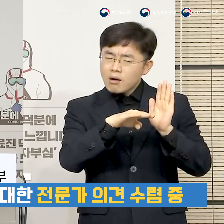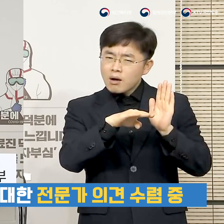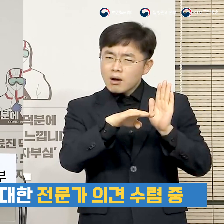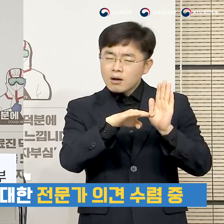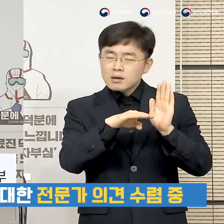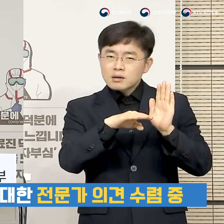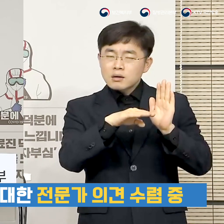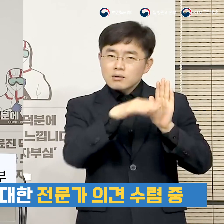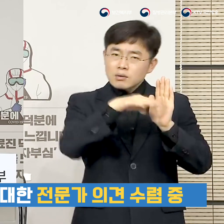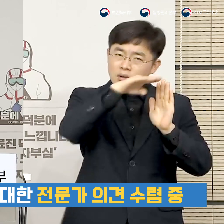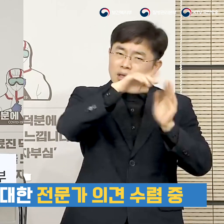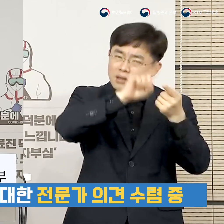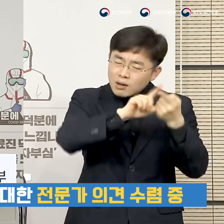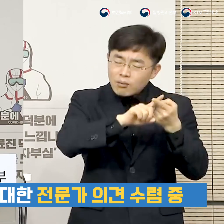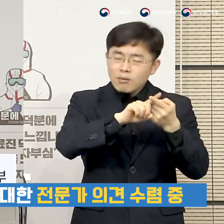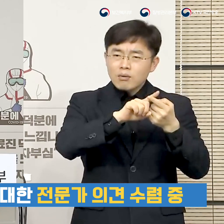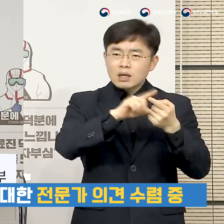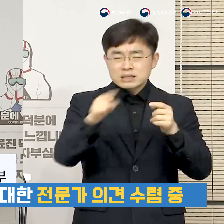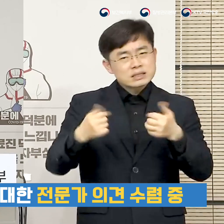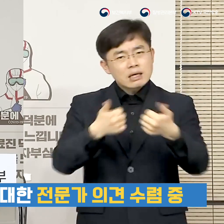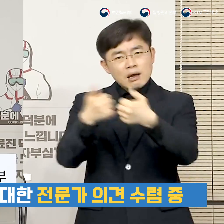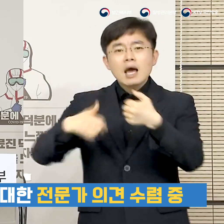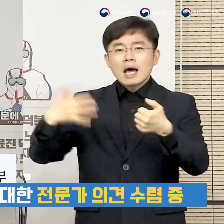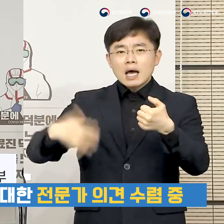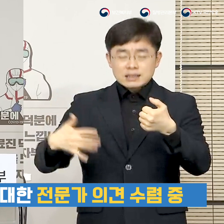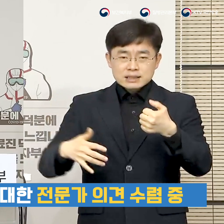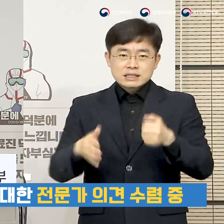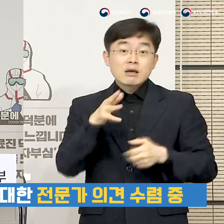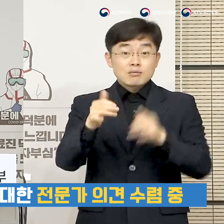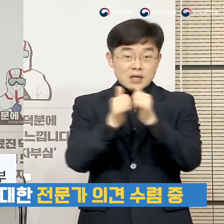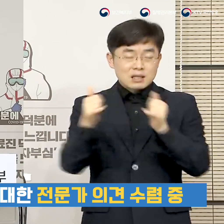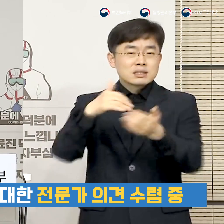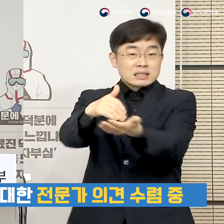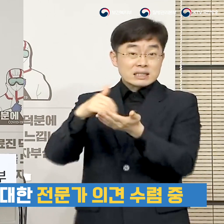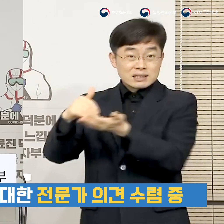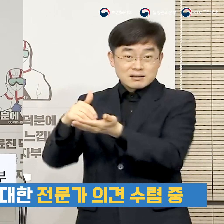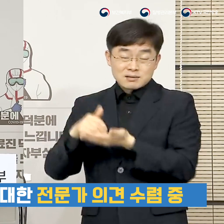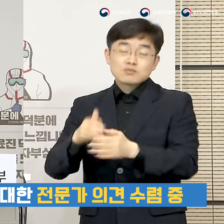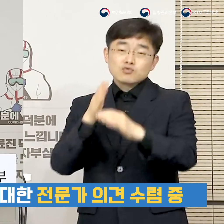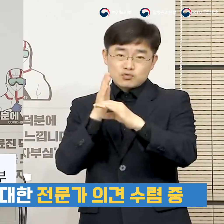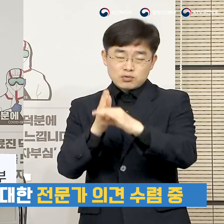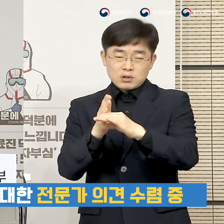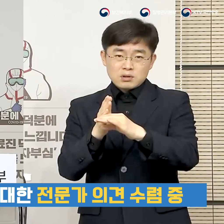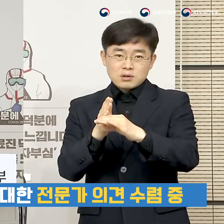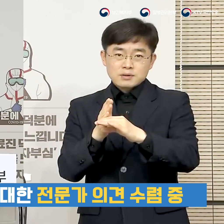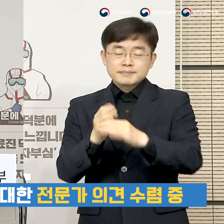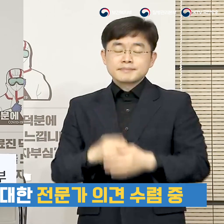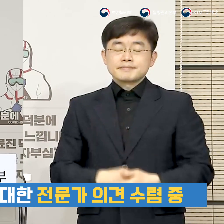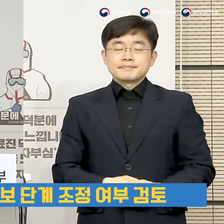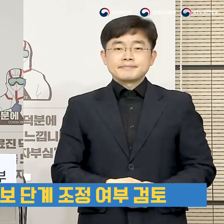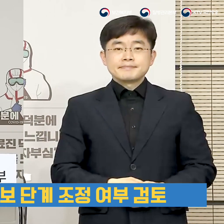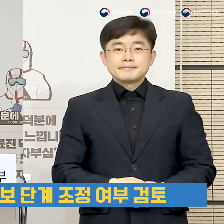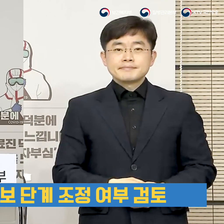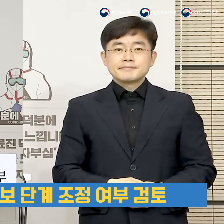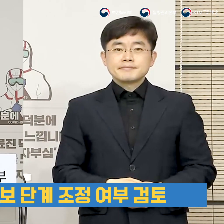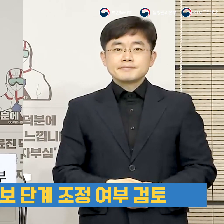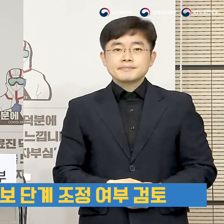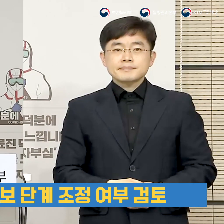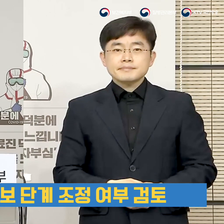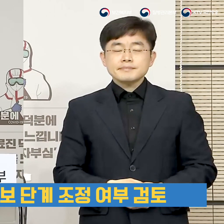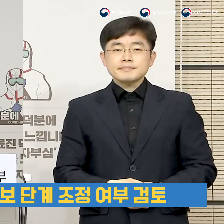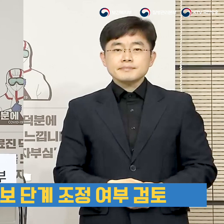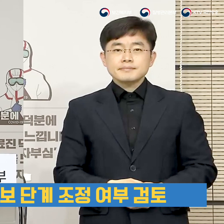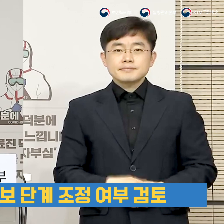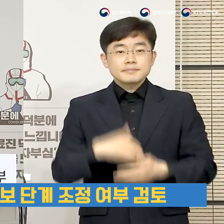절차가 진행되었다기보다는 관련된 의견들을 전문가들의 의견을 중심으로 해서 수렴을 하고 있습니다.